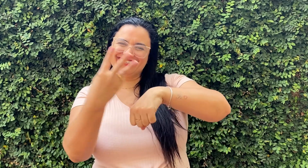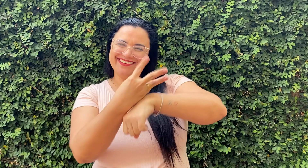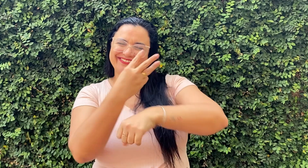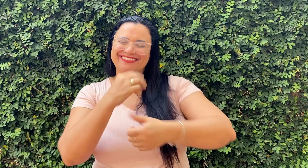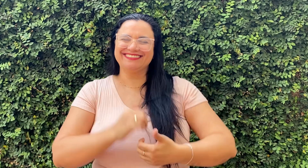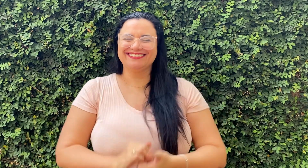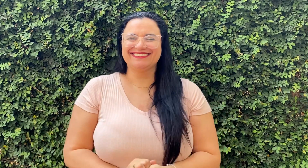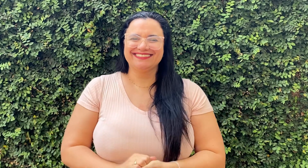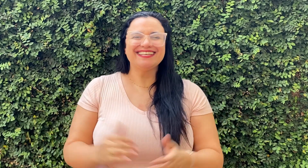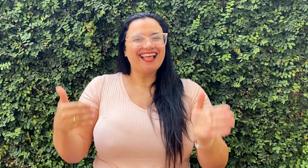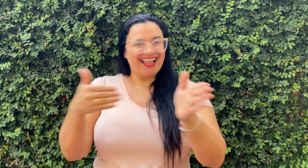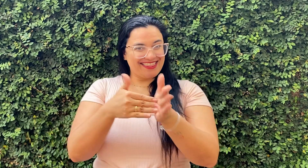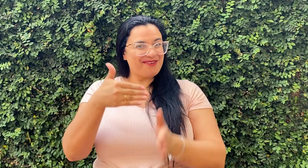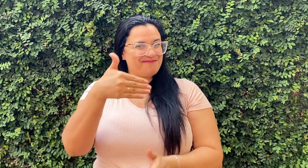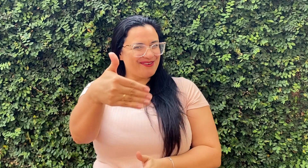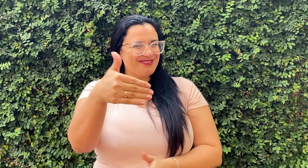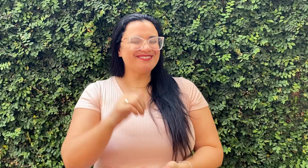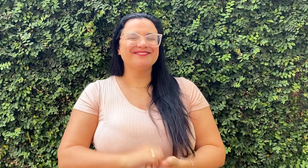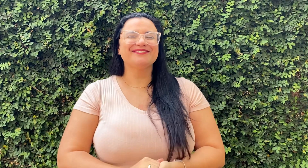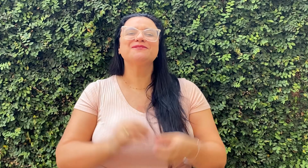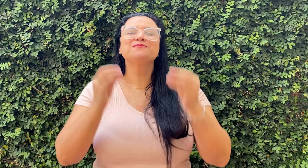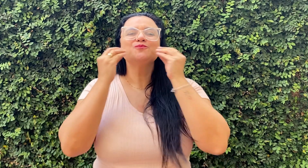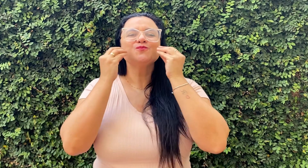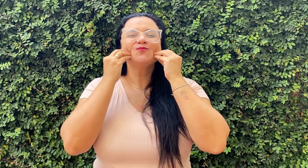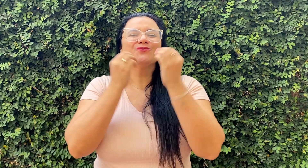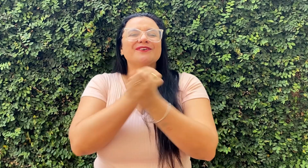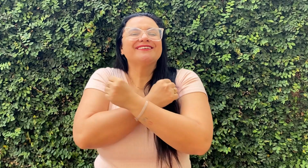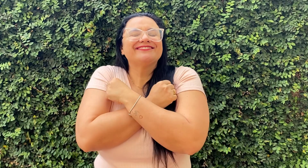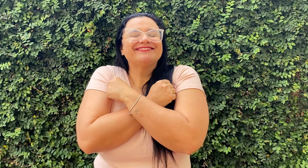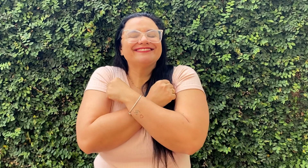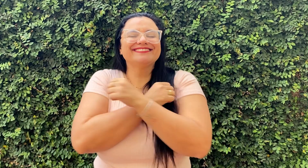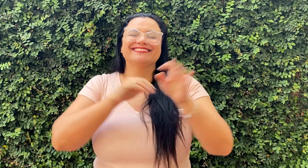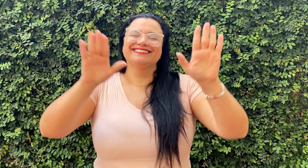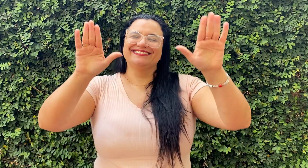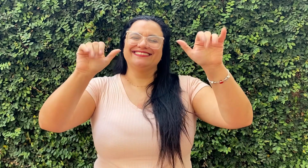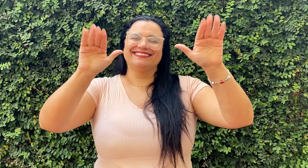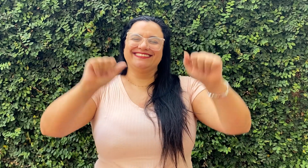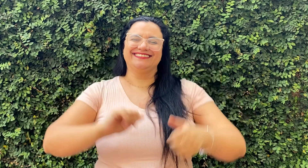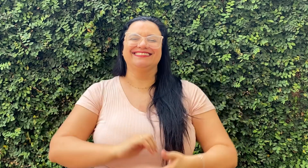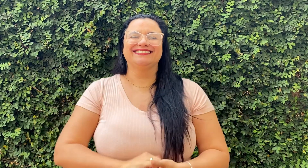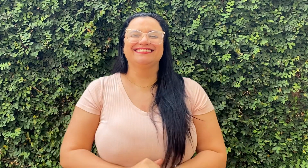WhatsApp. Até o próximo vídeo. Beijos, abraços. Até mais.